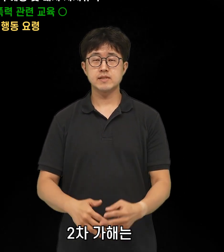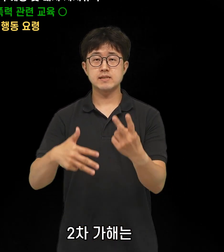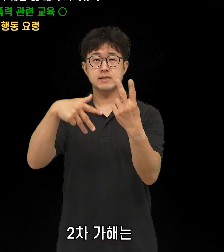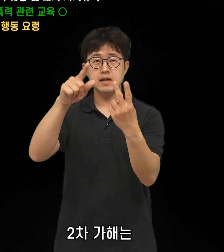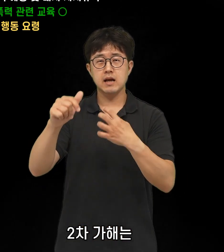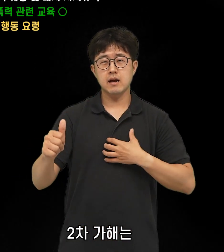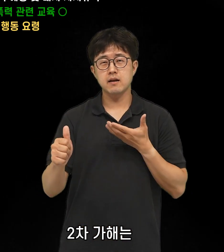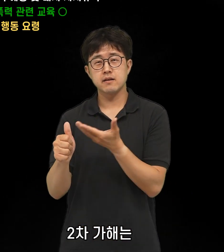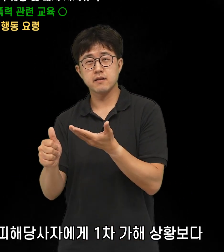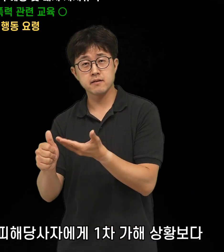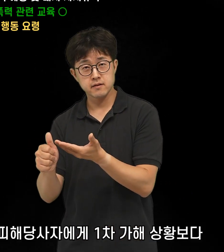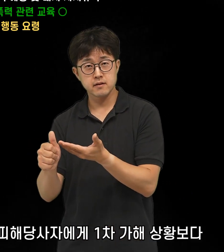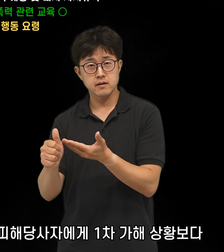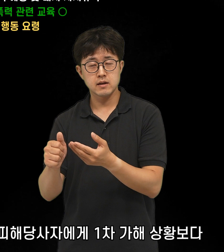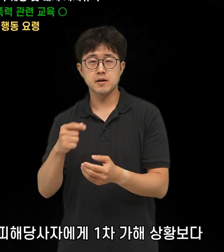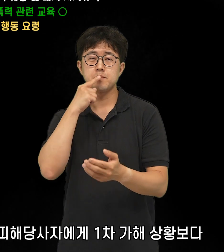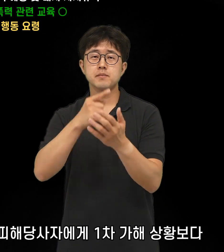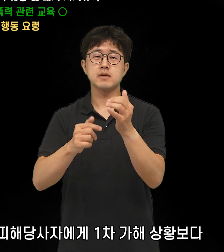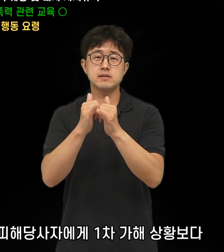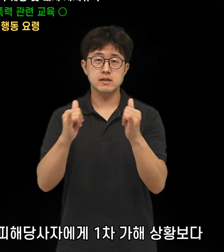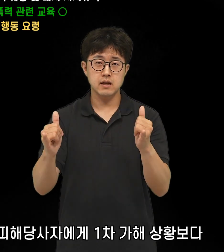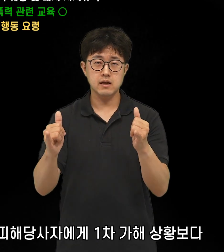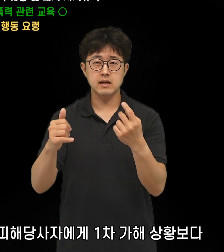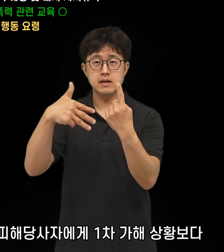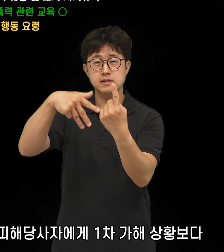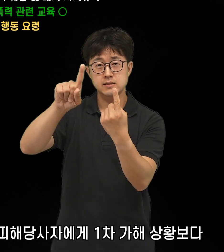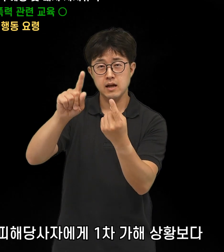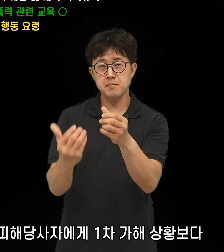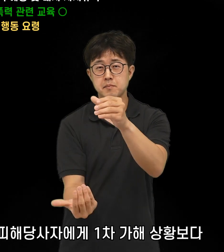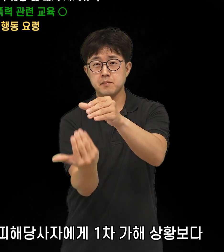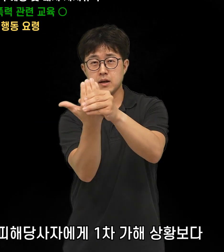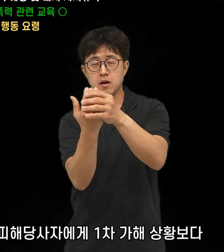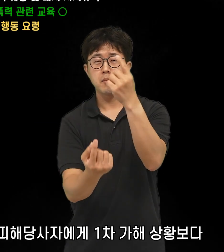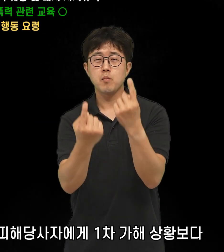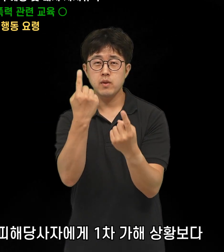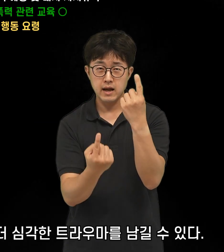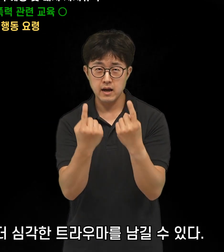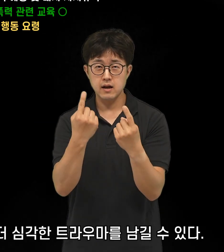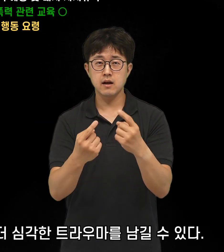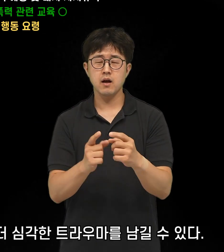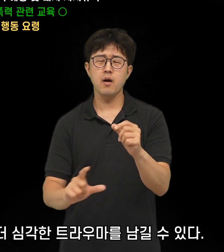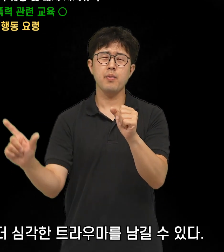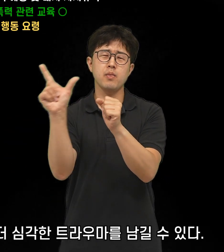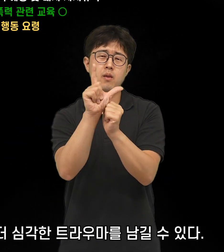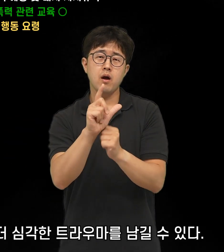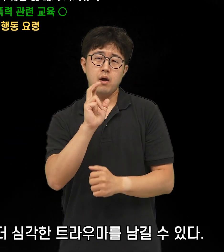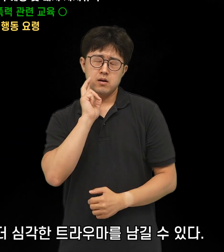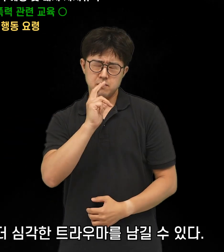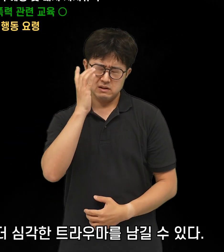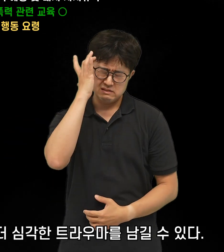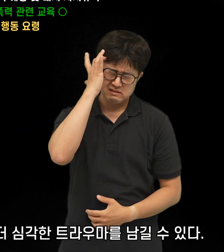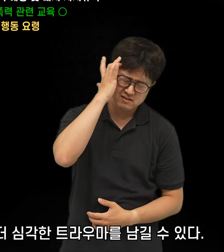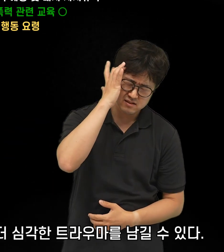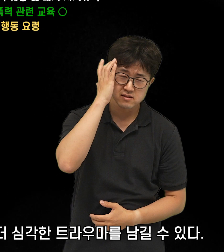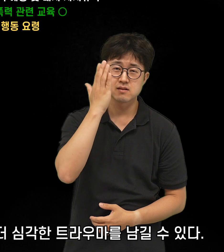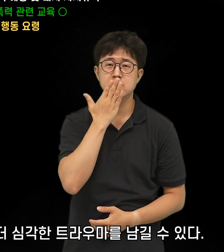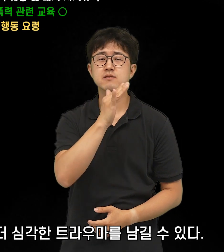가해는 피해 당사자에게 1차 가해 상황보다 더 심각한 트라우마를 남길 수 있다.